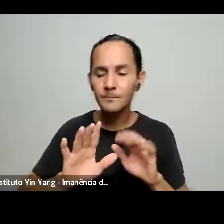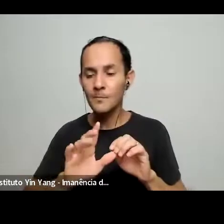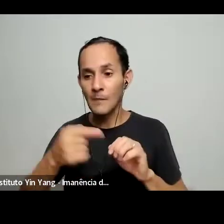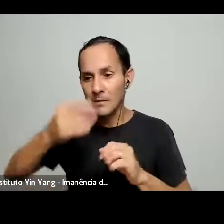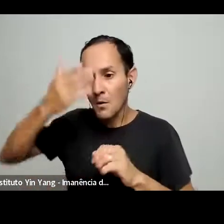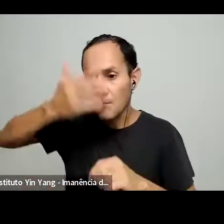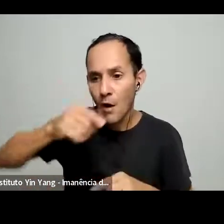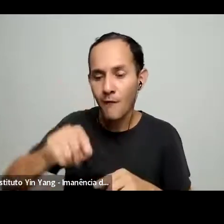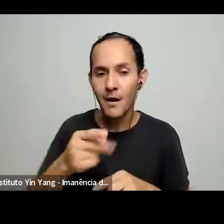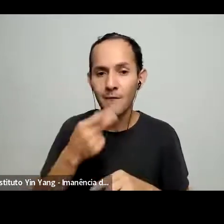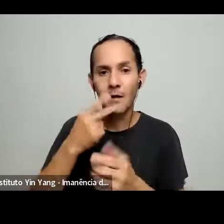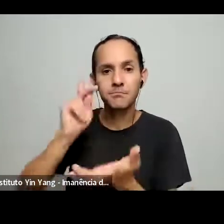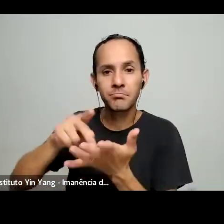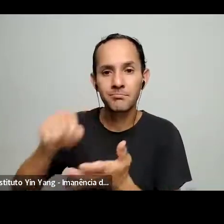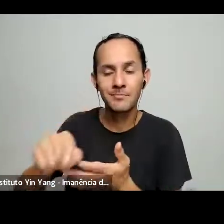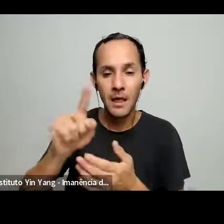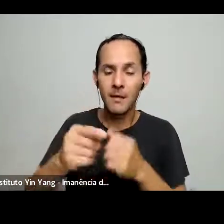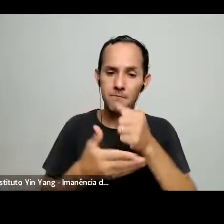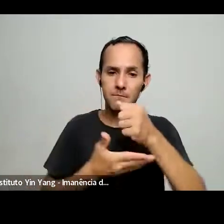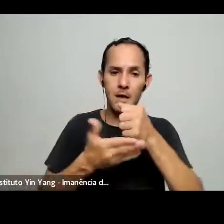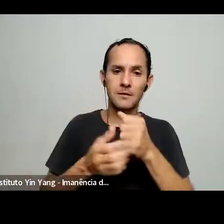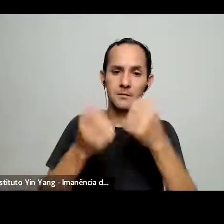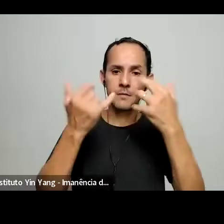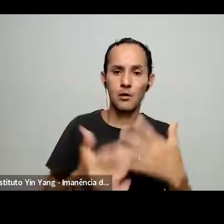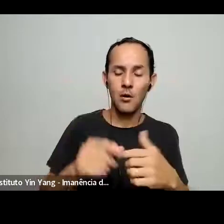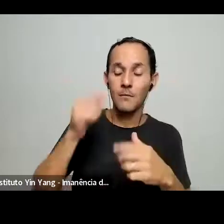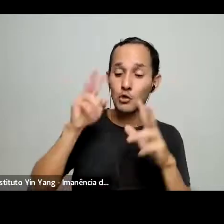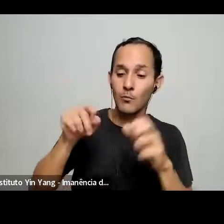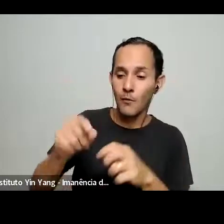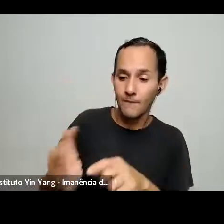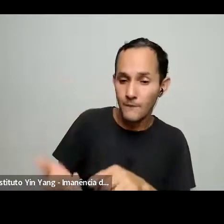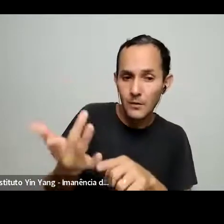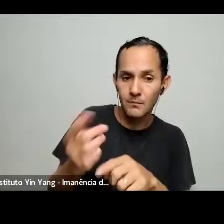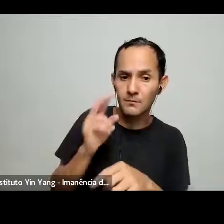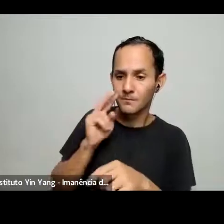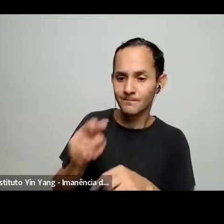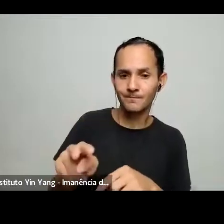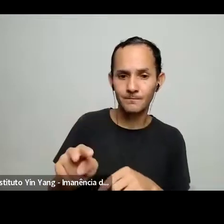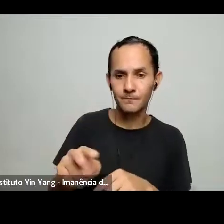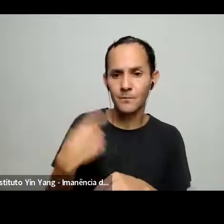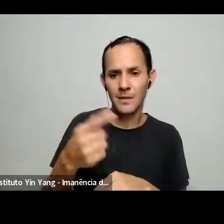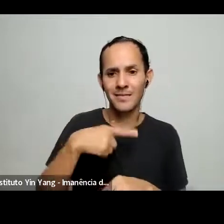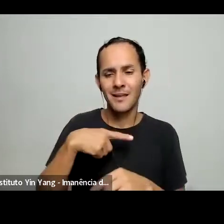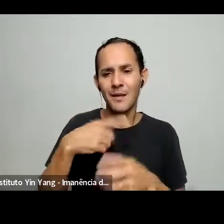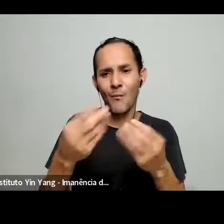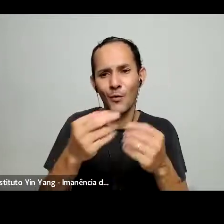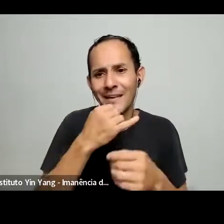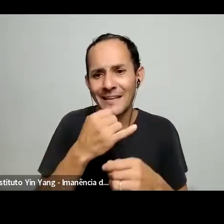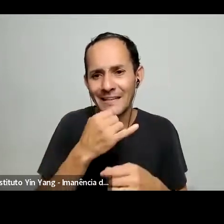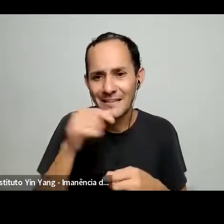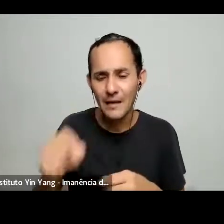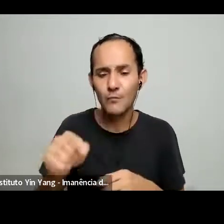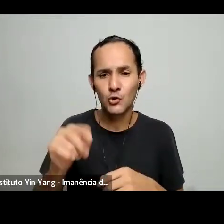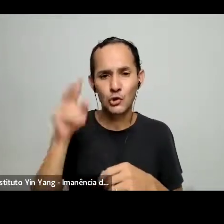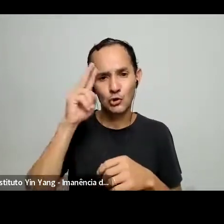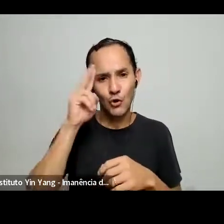uma teoria como base de explicação para um fenômeno que a gente está observando, né? A gente tem muitos exemplos históricos,